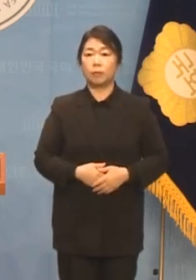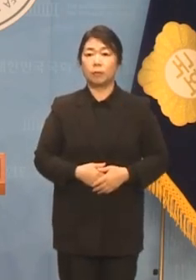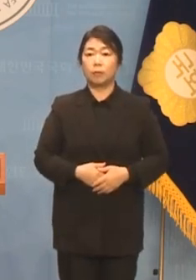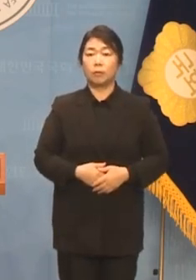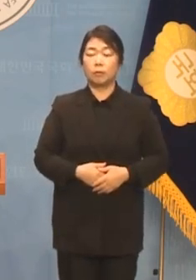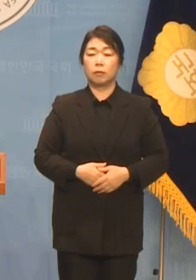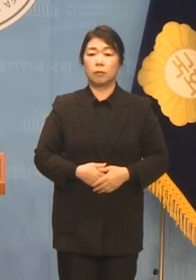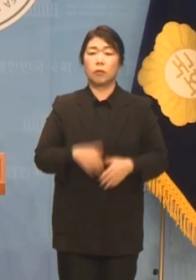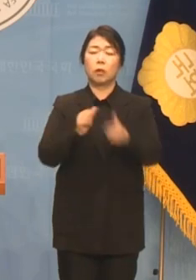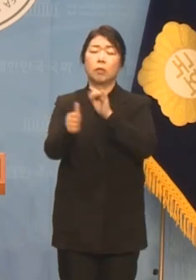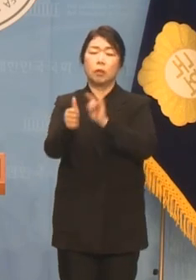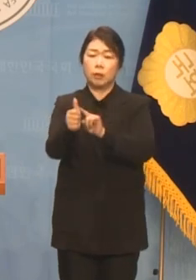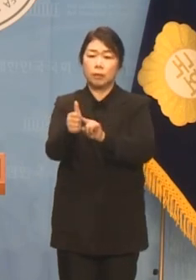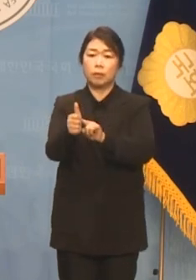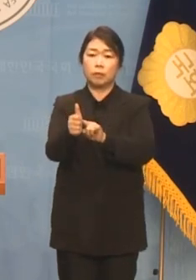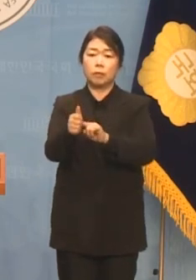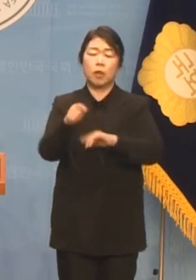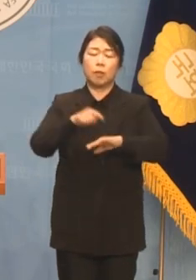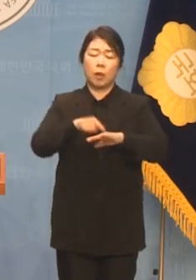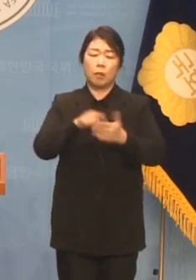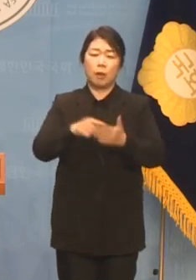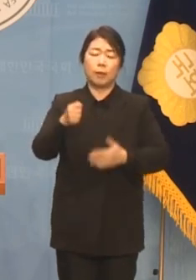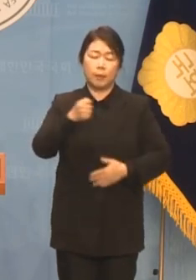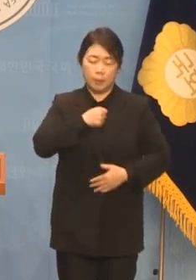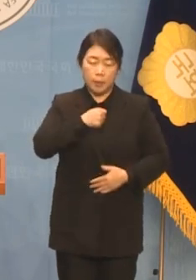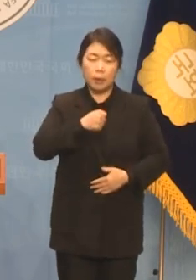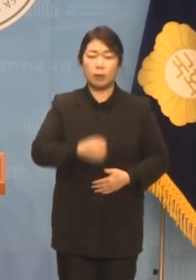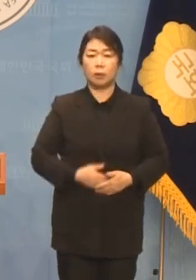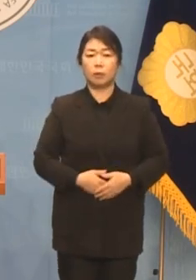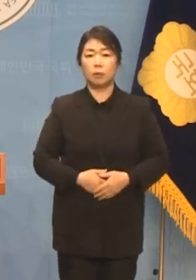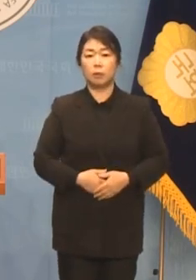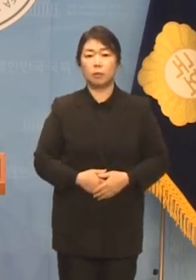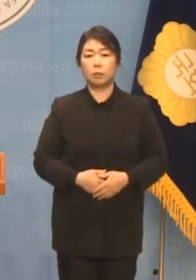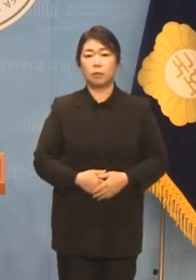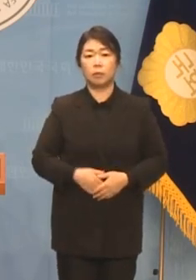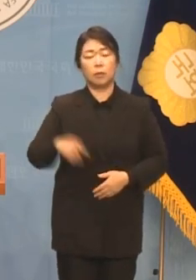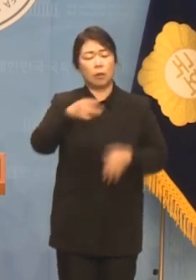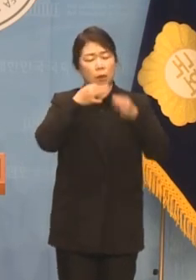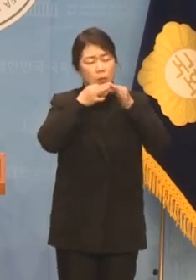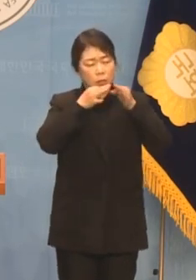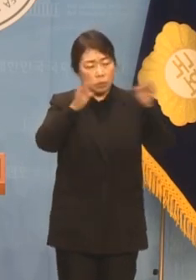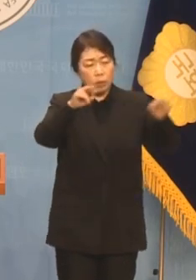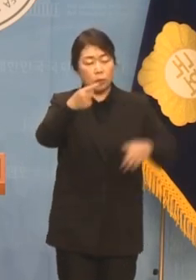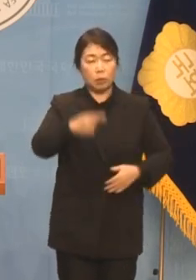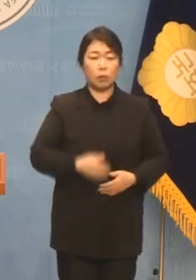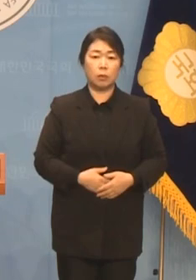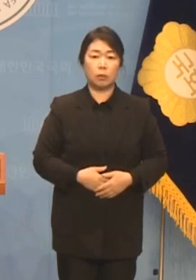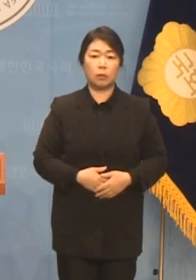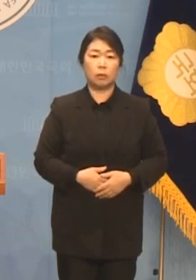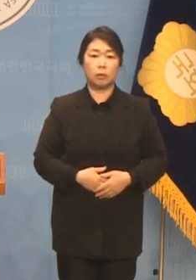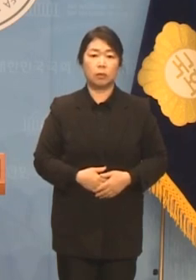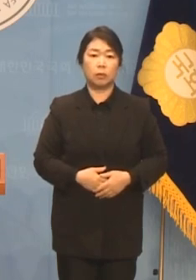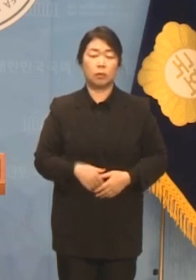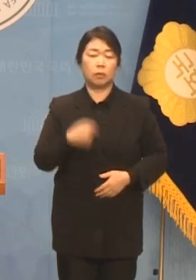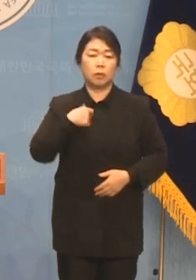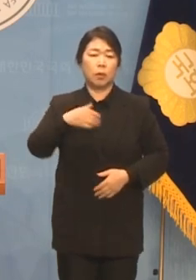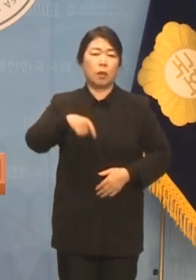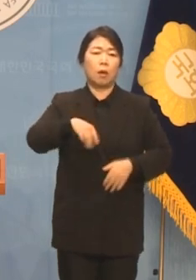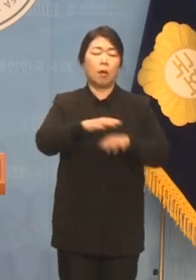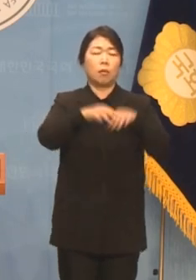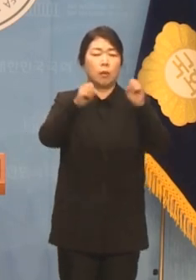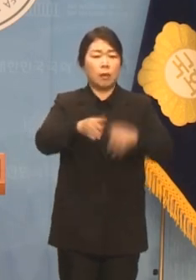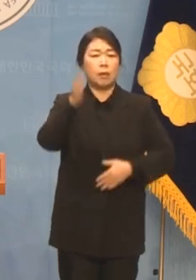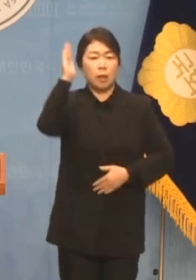조국 대표님 가슴이 답답합니다 아무리 불러도 공아리